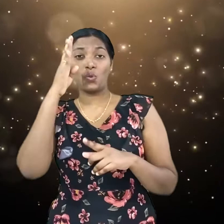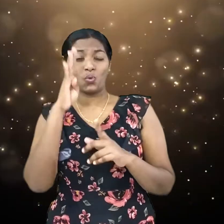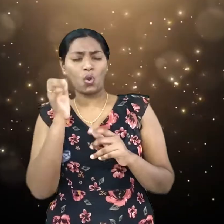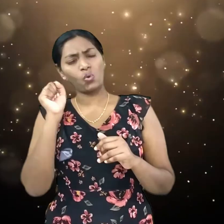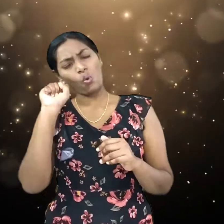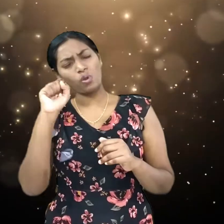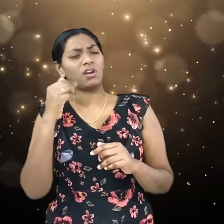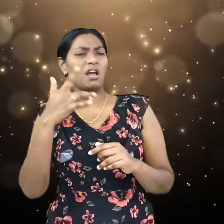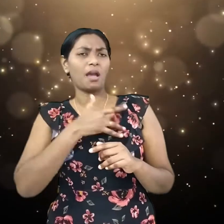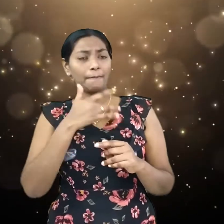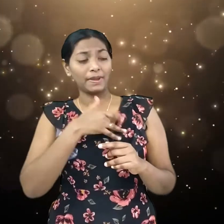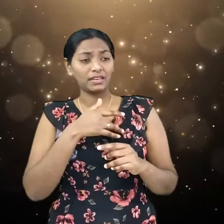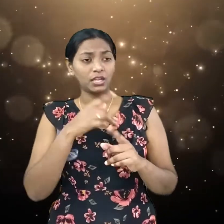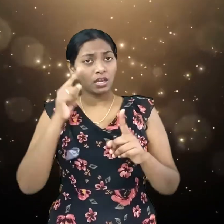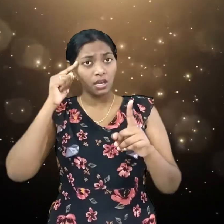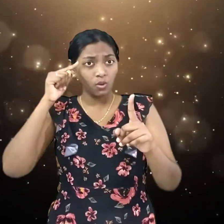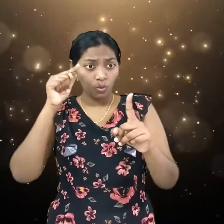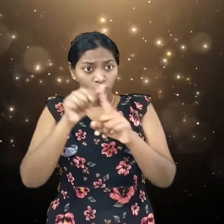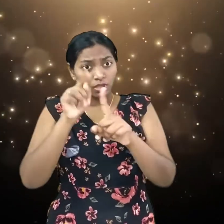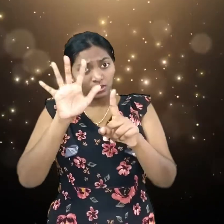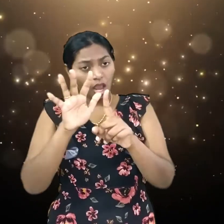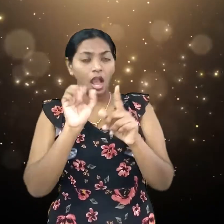काम करना पॉसिबल नहीं है। प्रेज द लॉर्ड,